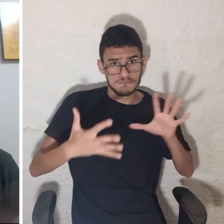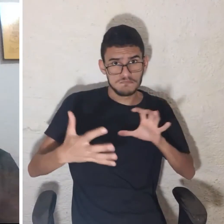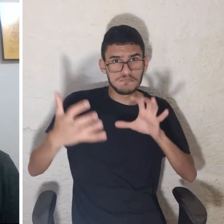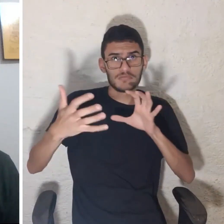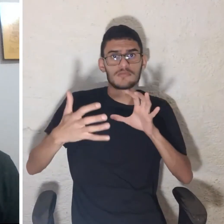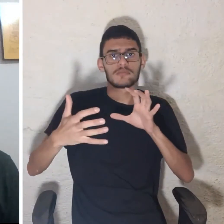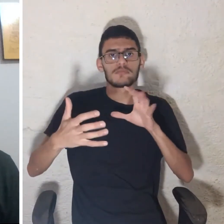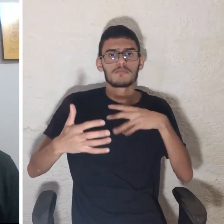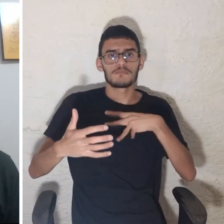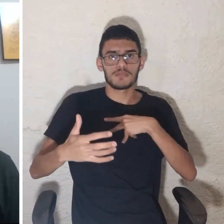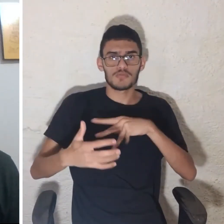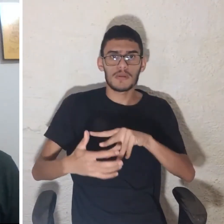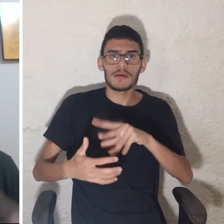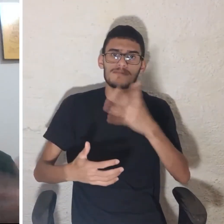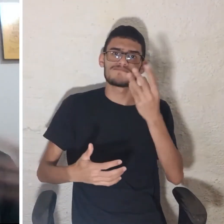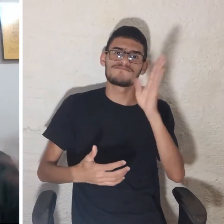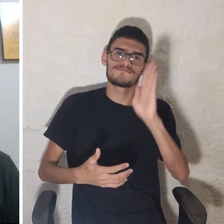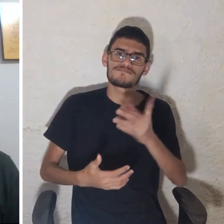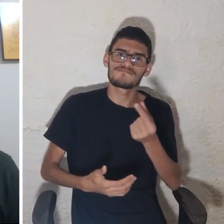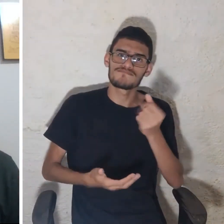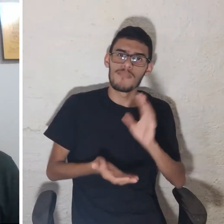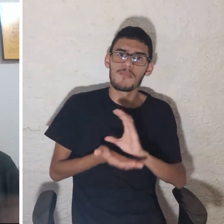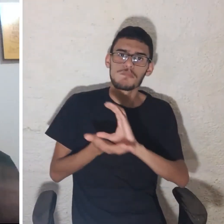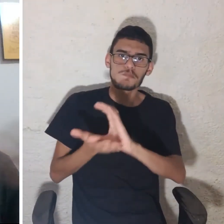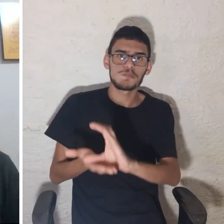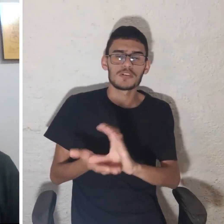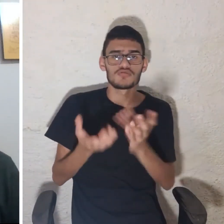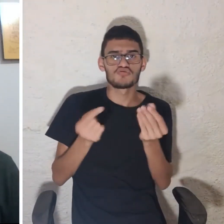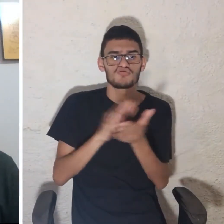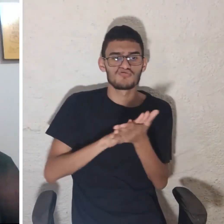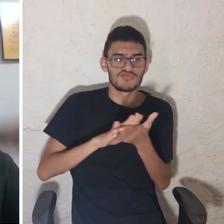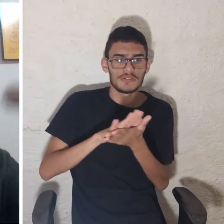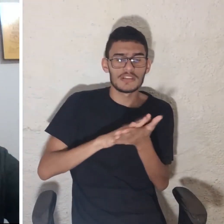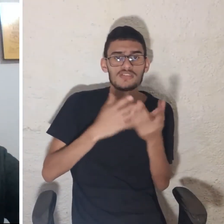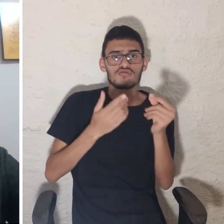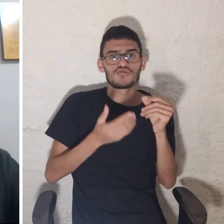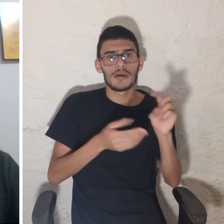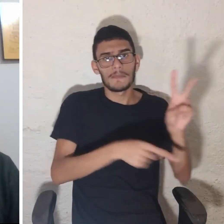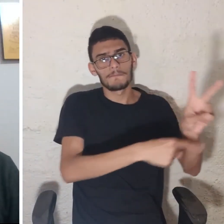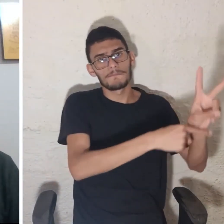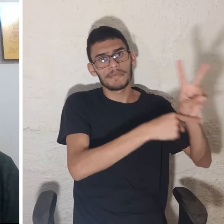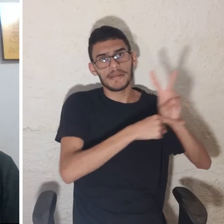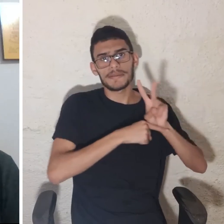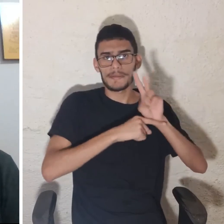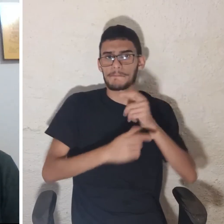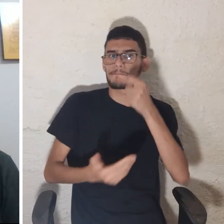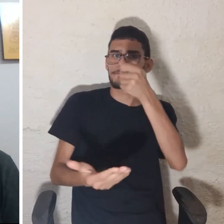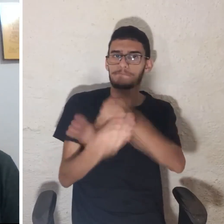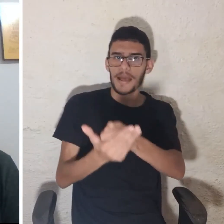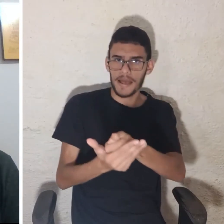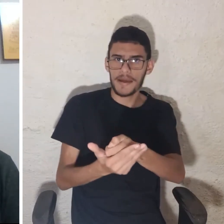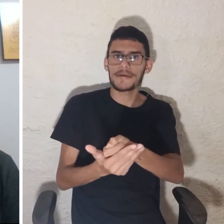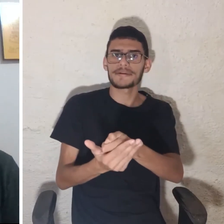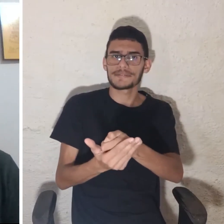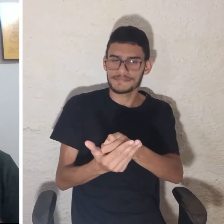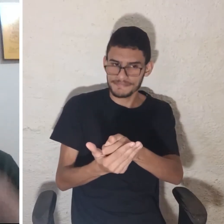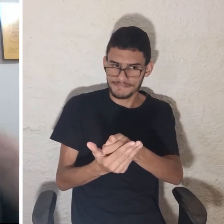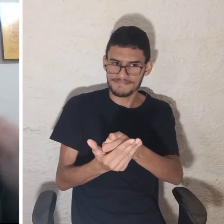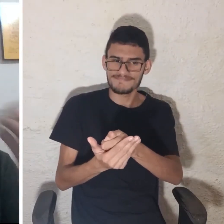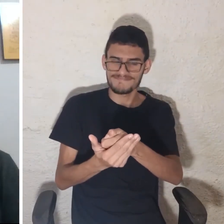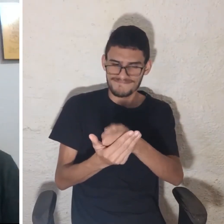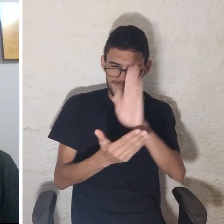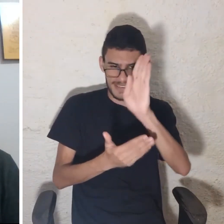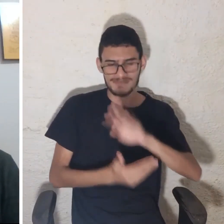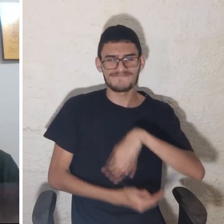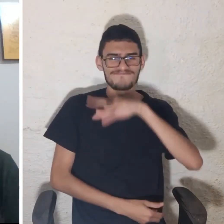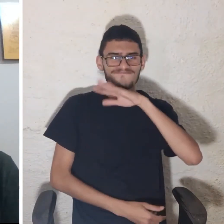portugueses. Claro que isso teve um custo, o Brasil não tinha exército, também não tinha dinheiro, teve que pegar dinheiro emprestado para essas lutas. Isso foi ruim